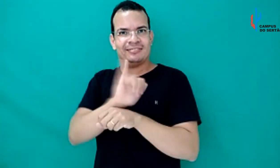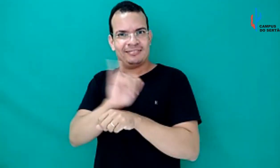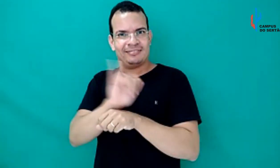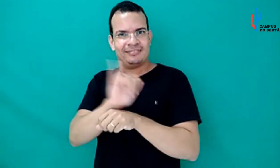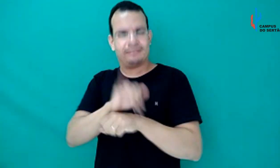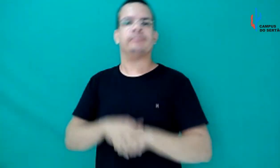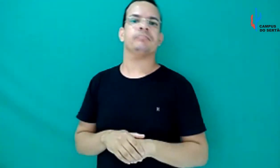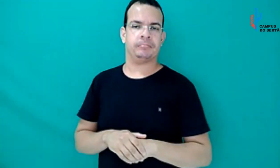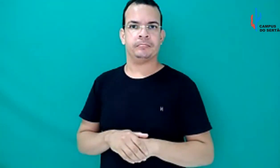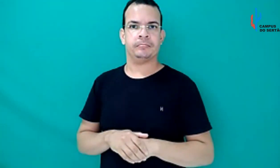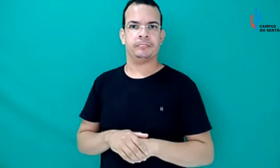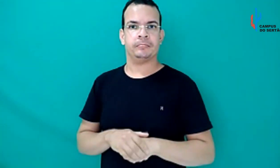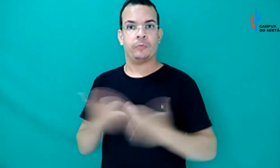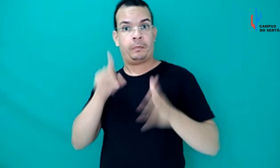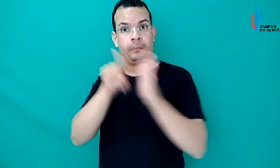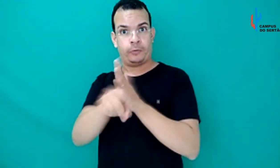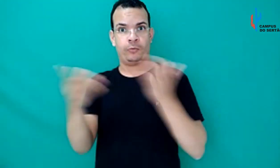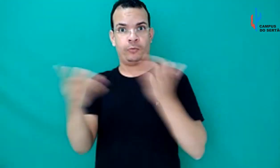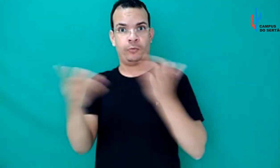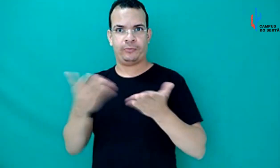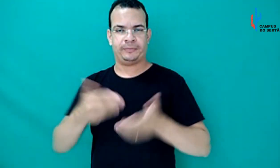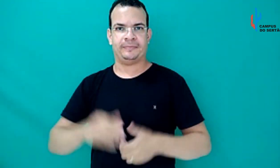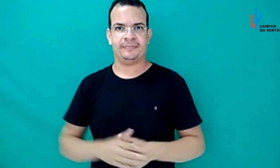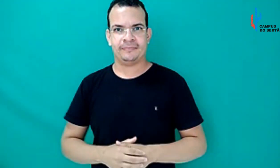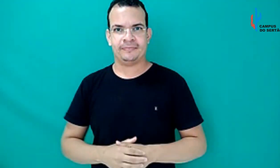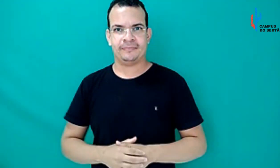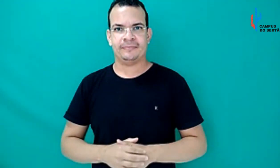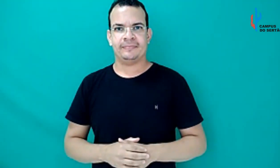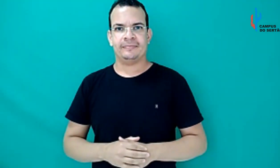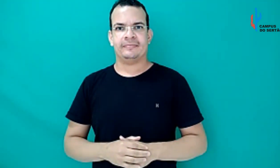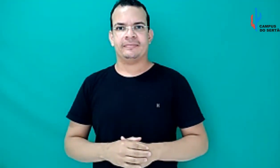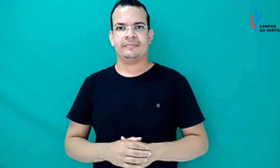lembrando que podem fazer isso em português ou através de vídeo.